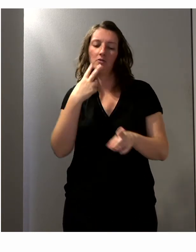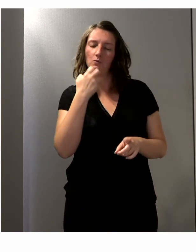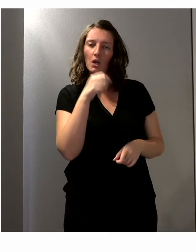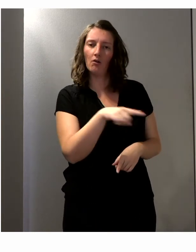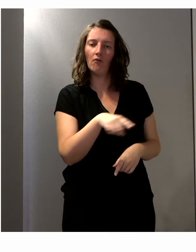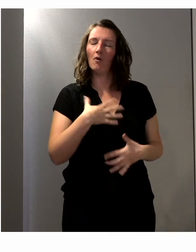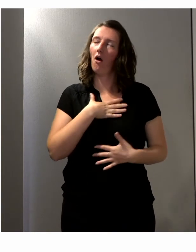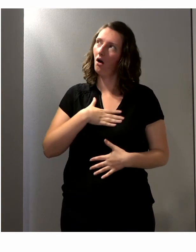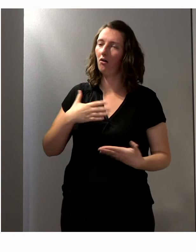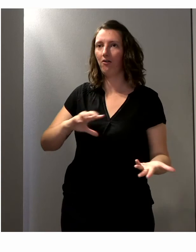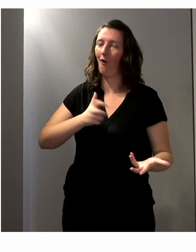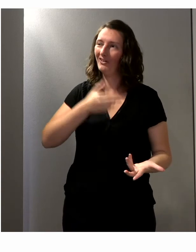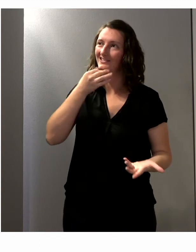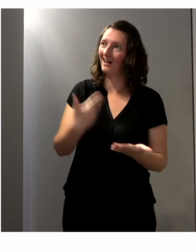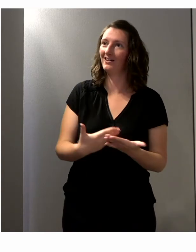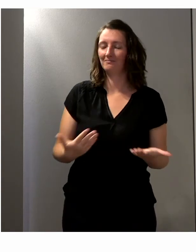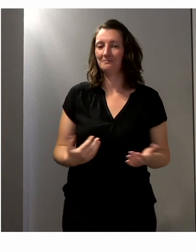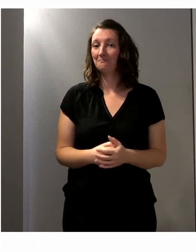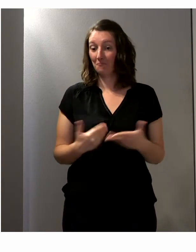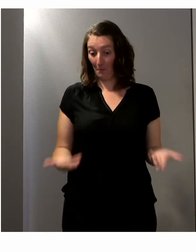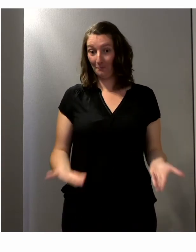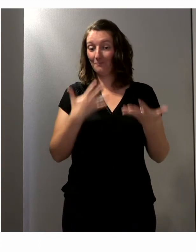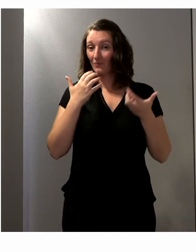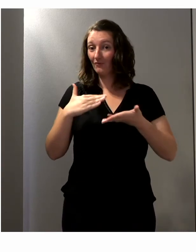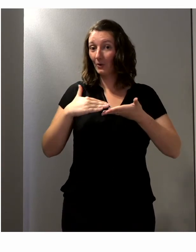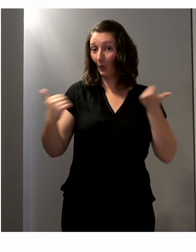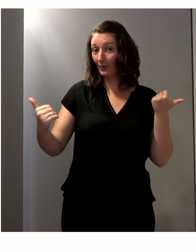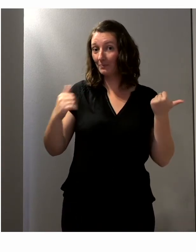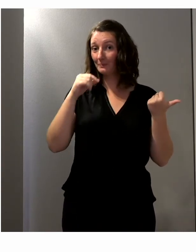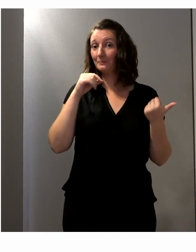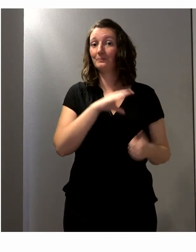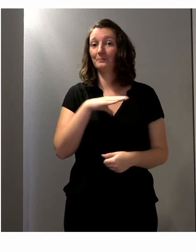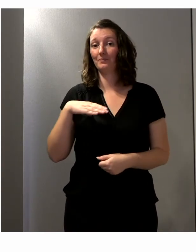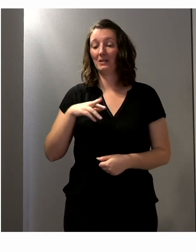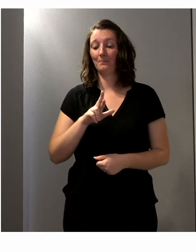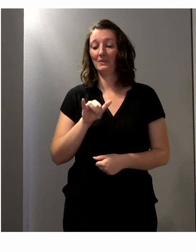évident. Je voudrais passer maintenant la parole à Pascal Ribes.